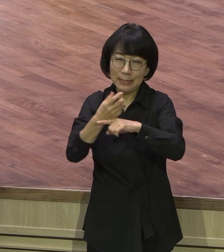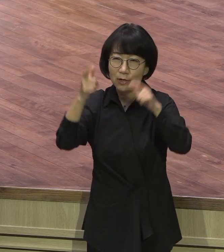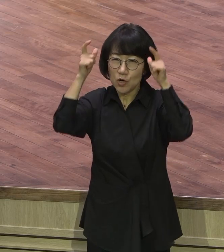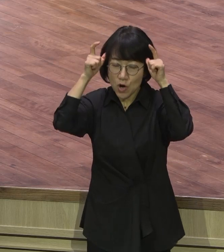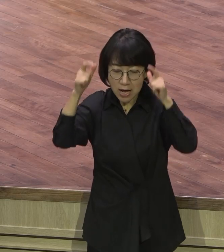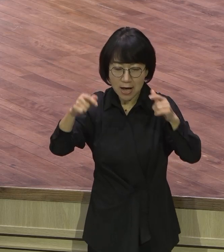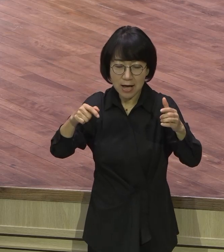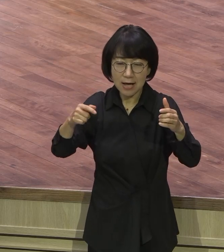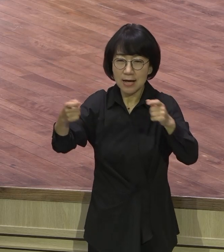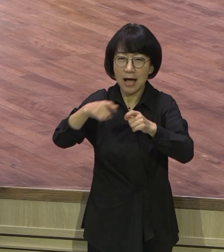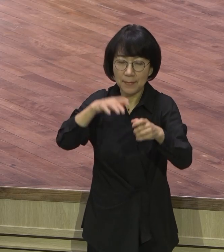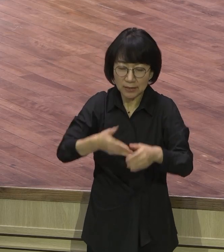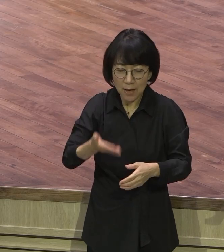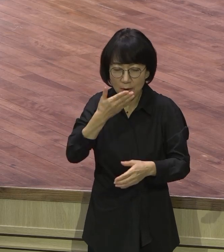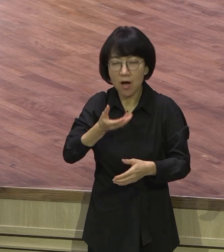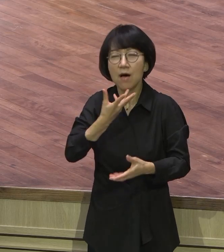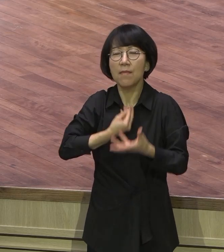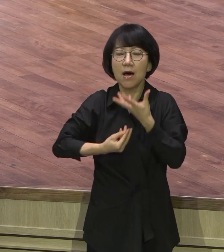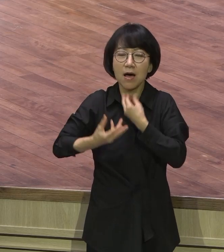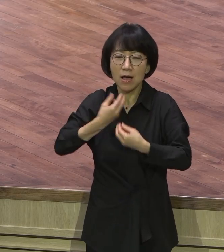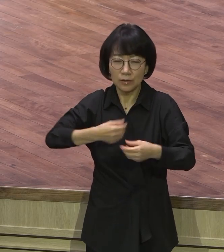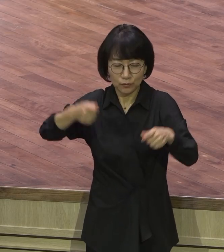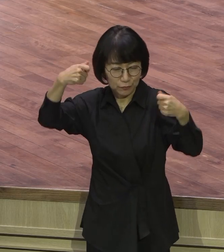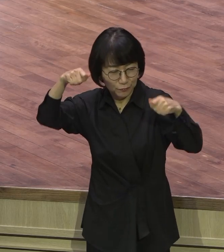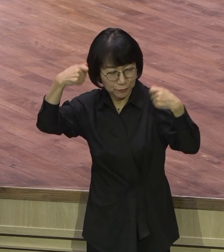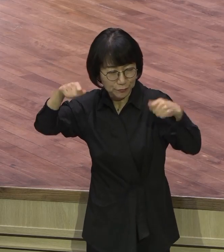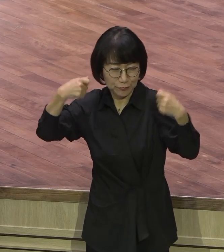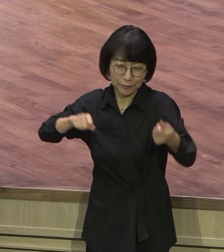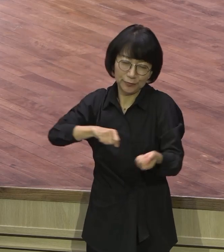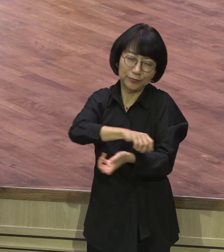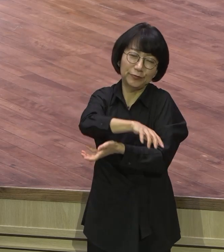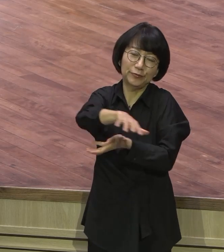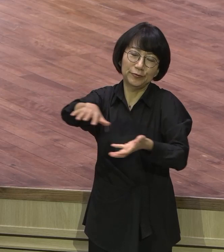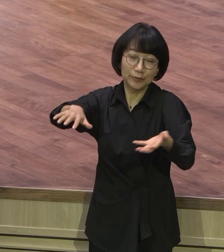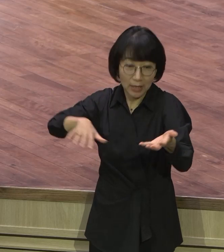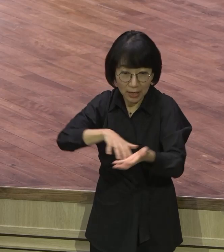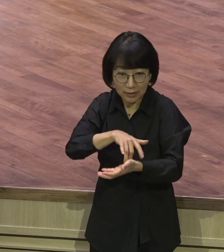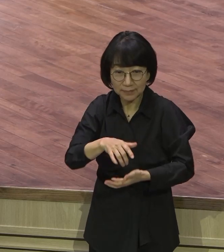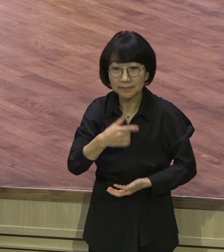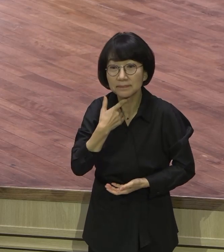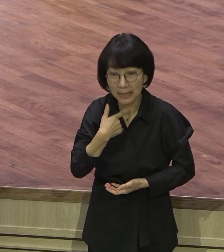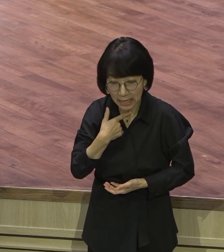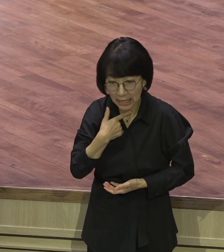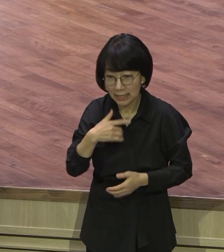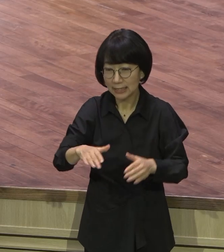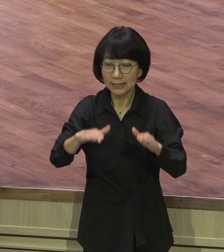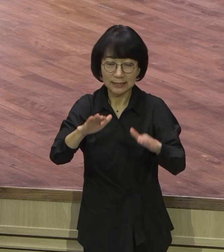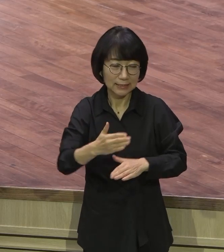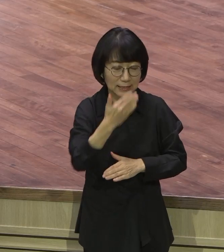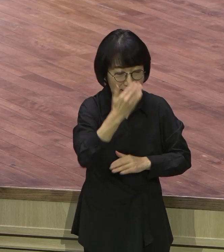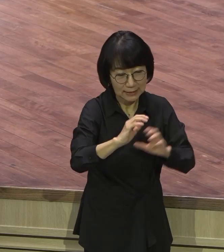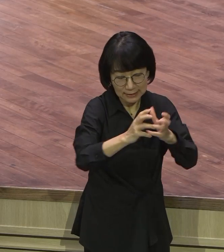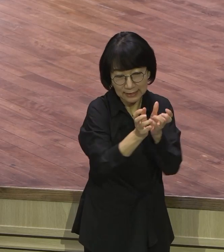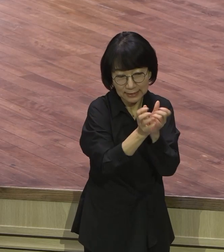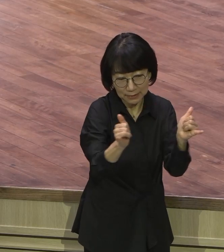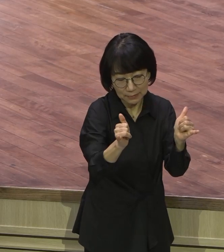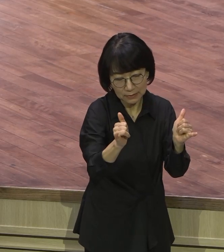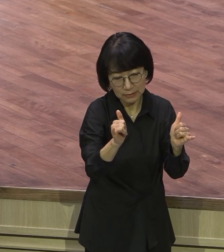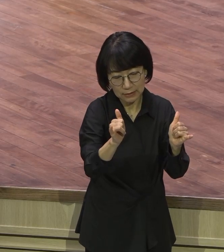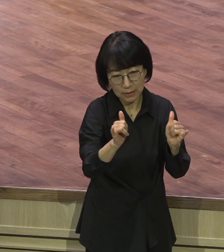흥청망청 먹고 마시면서 춤추고 뛰놀았습니다. 이런 이스라엘 백성들을 본